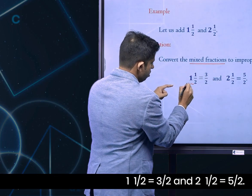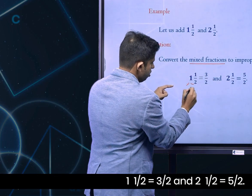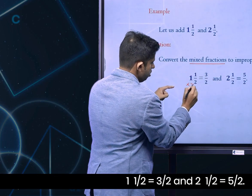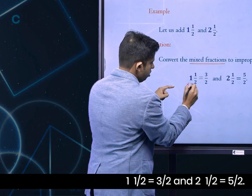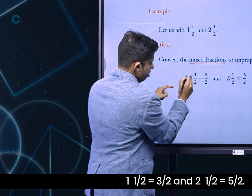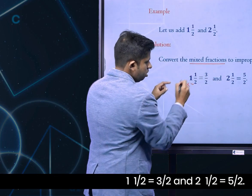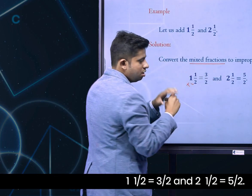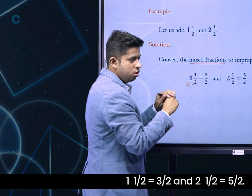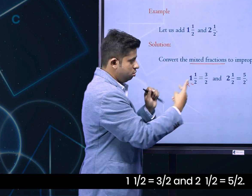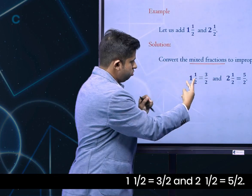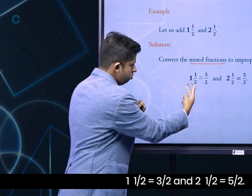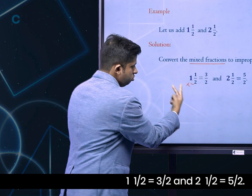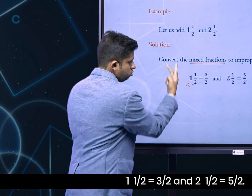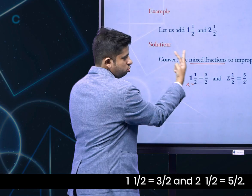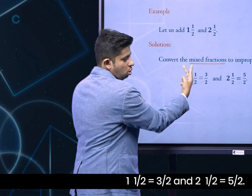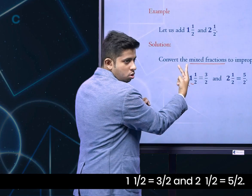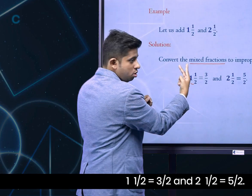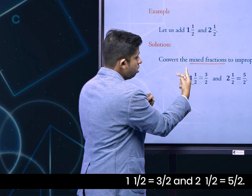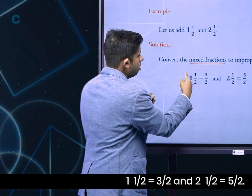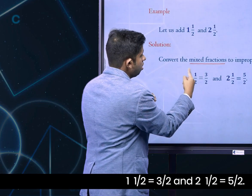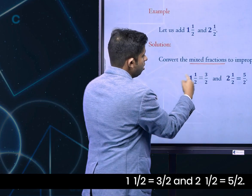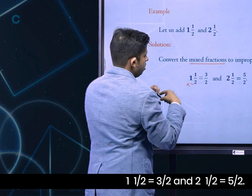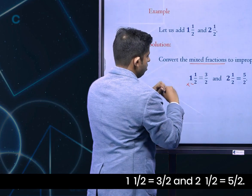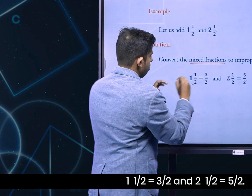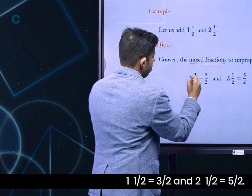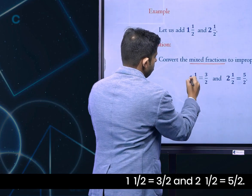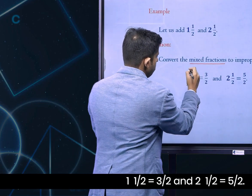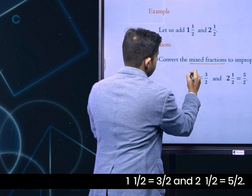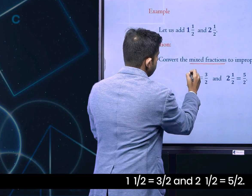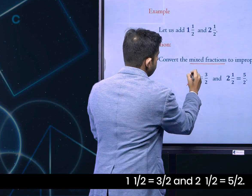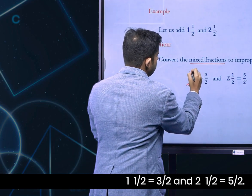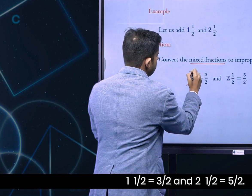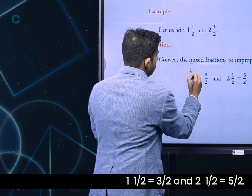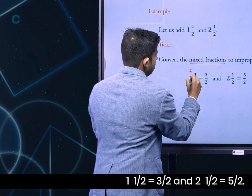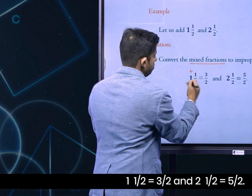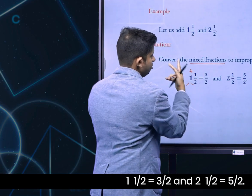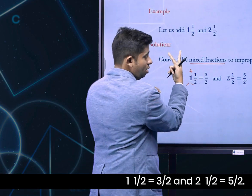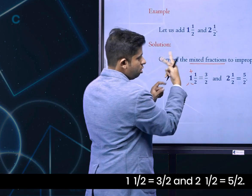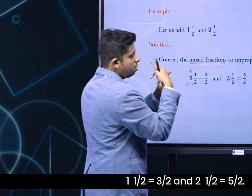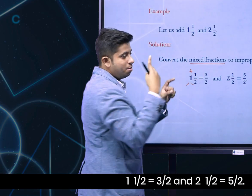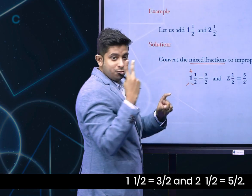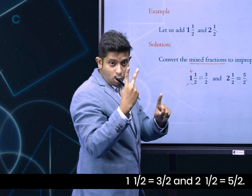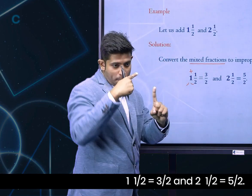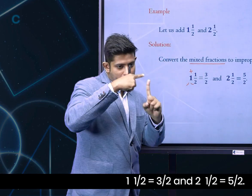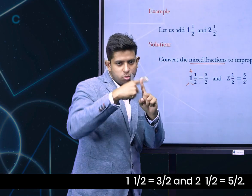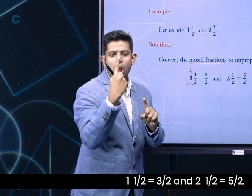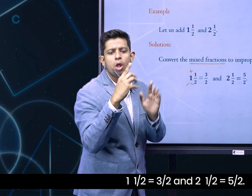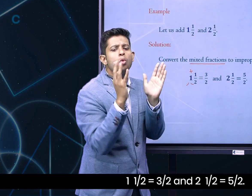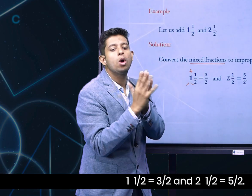1/1/2 बरोबर 3/2 आणि 2/1/2 बरोबर 5/2.